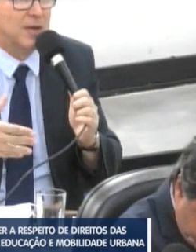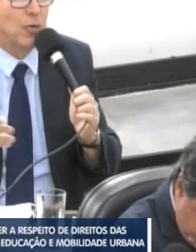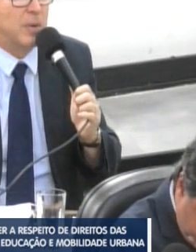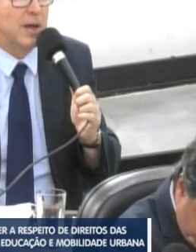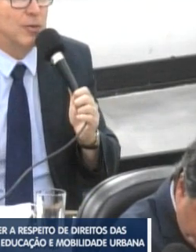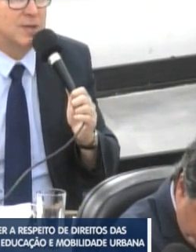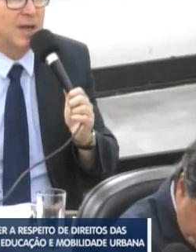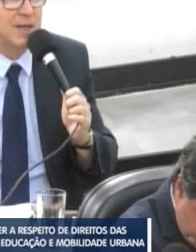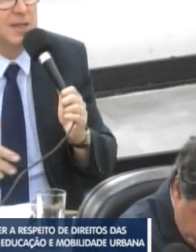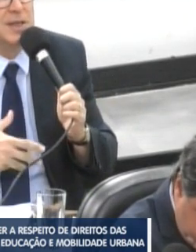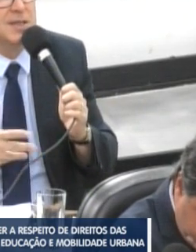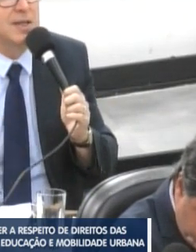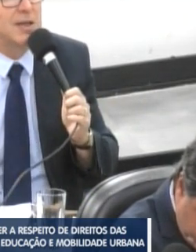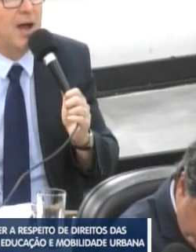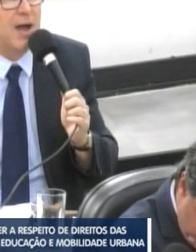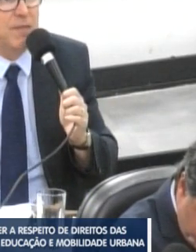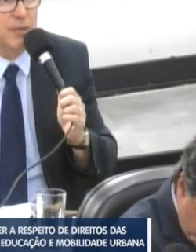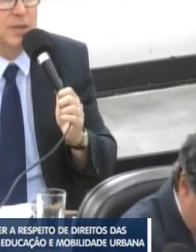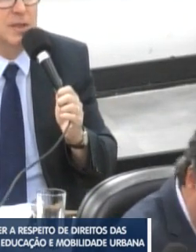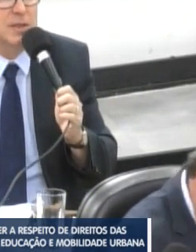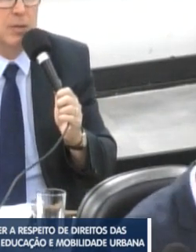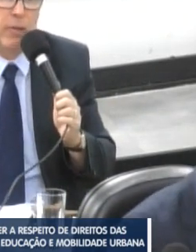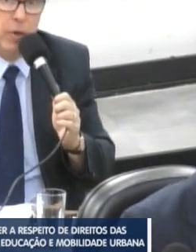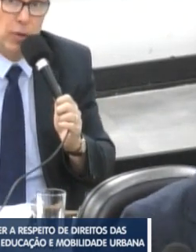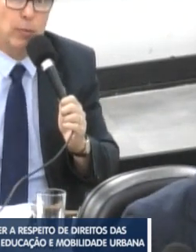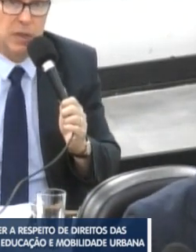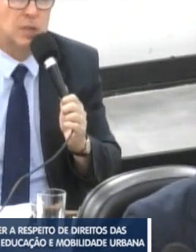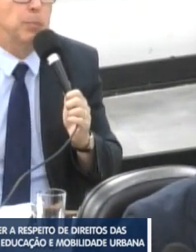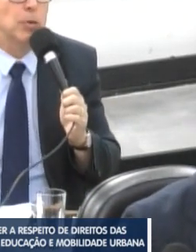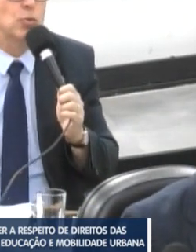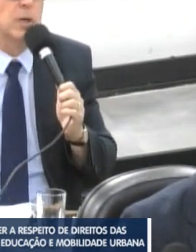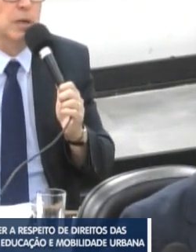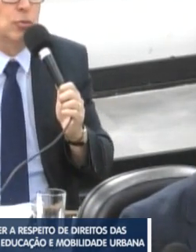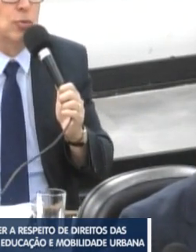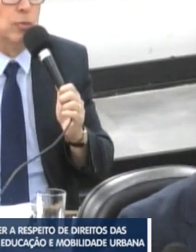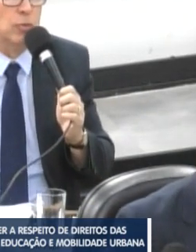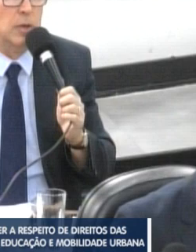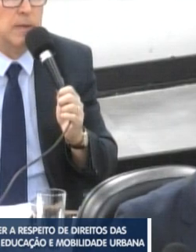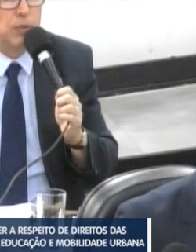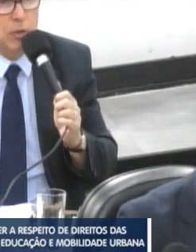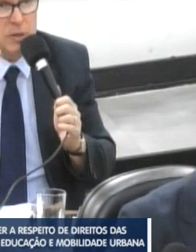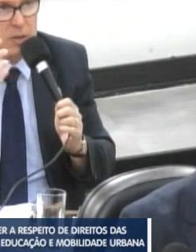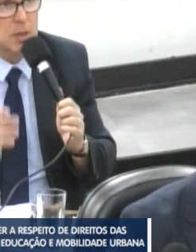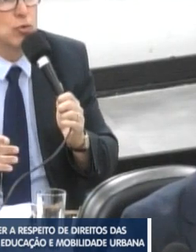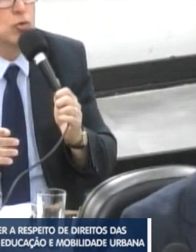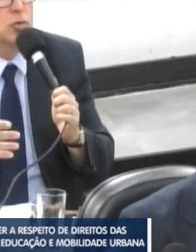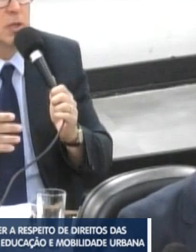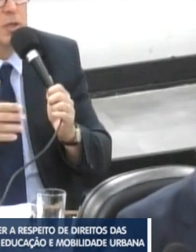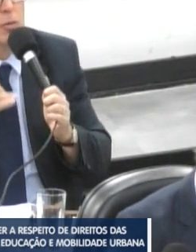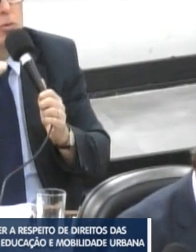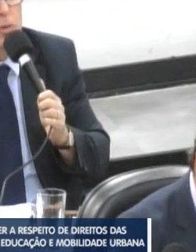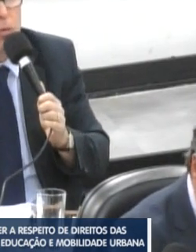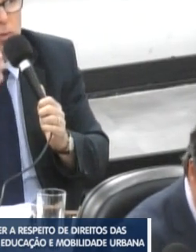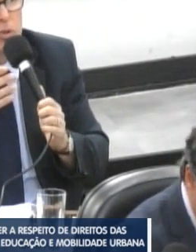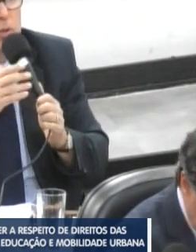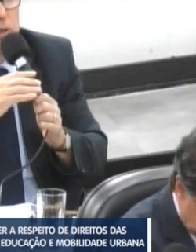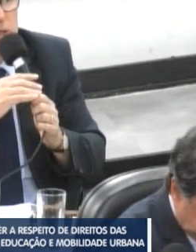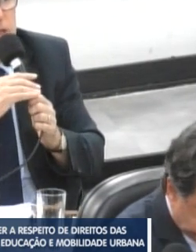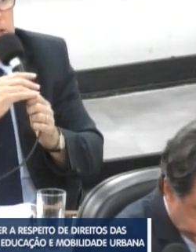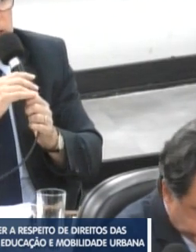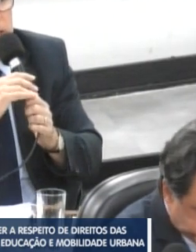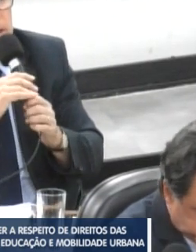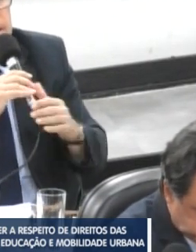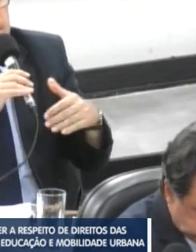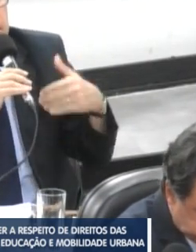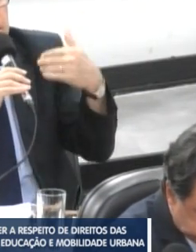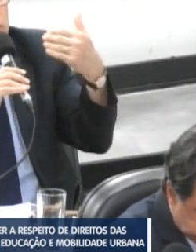aí, com uma calçada intransitável, e o município autuando todo mundo. Então, nós estamos juntos nessa luta, conte com a